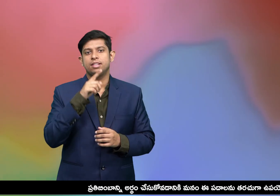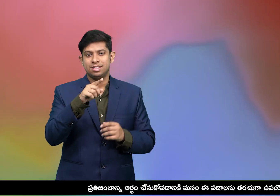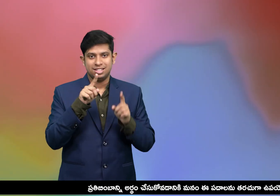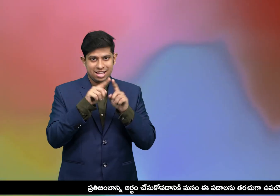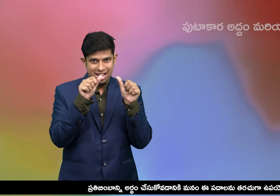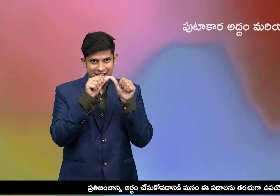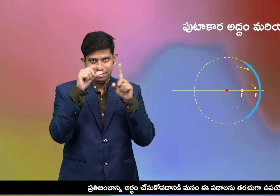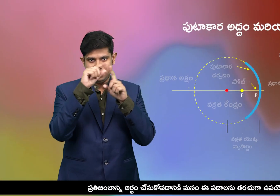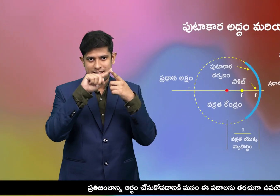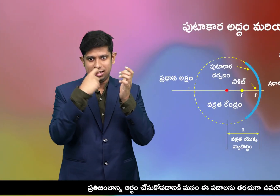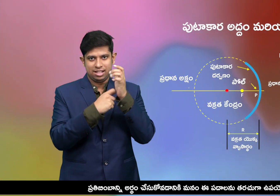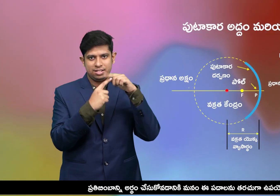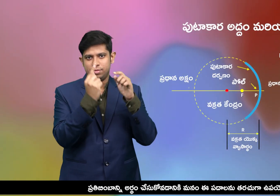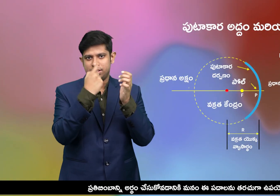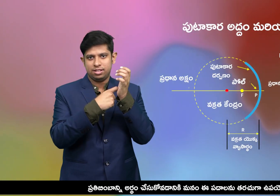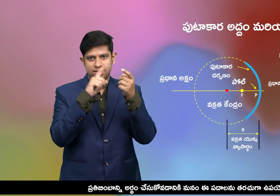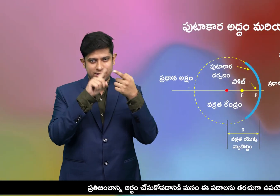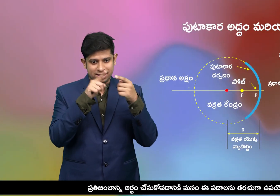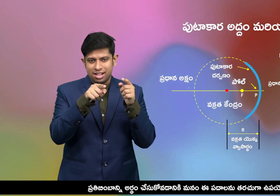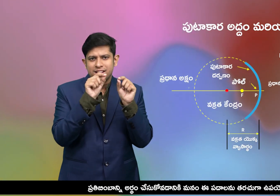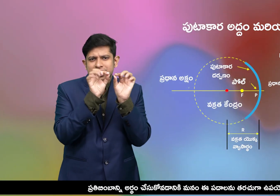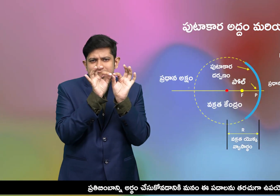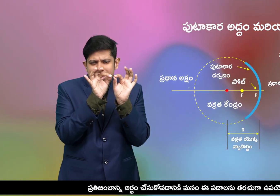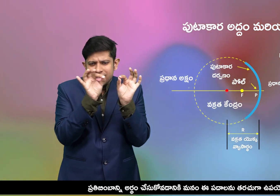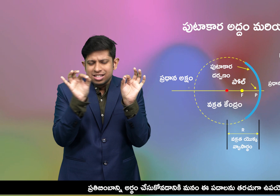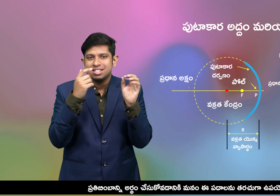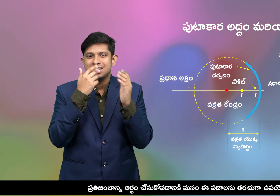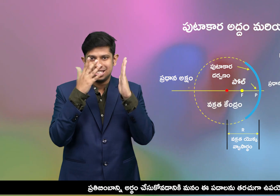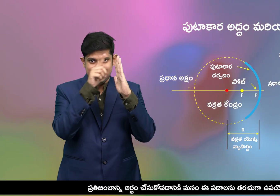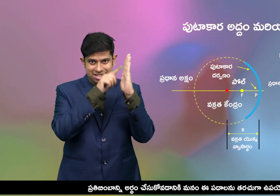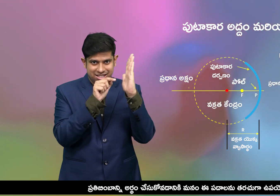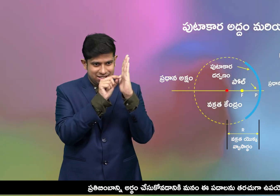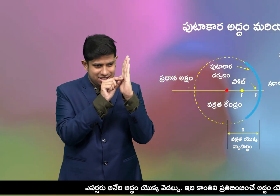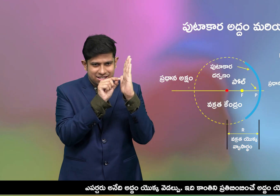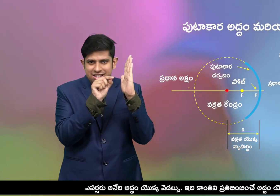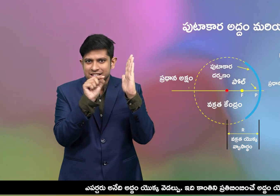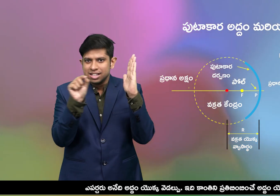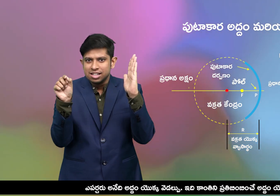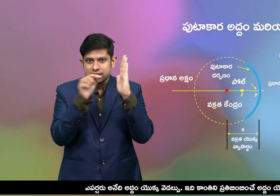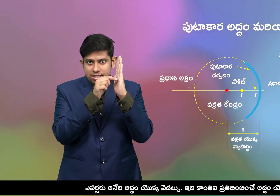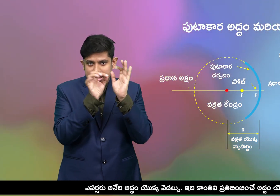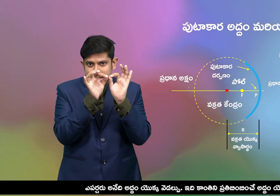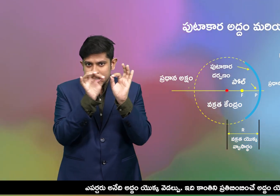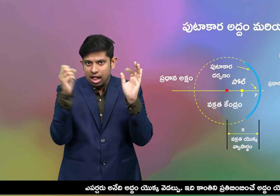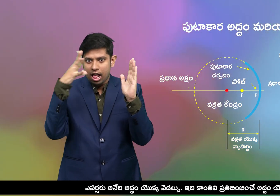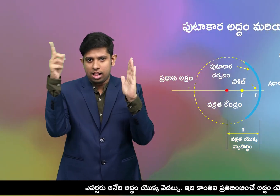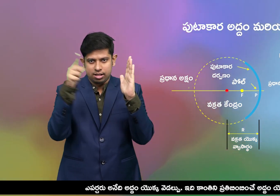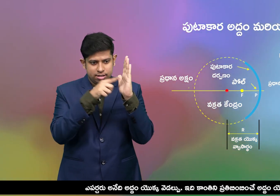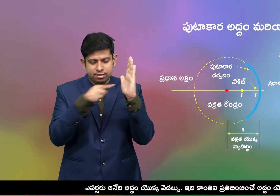ప్రతిబింబాన్ని అర్థం చేసుకోవడానికి మనము ఈ పదాలను తరచుగా ఉపయోగిస్తాము. 1. ఎపర్చరు అనేది అద్దం